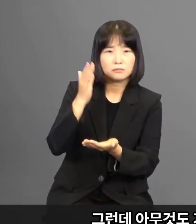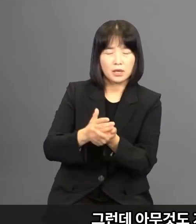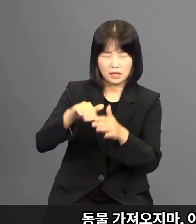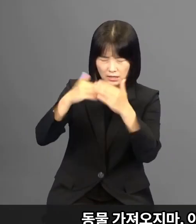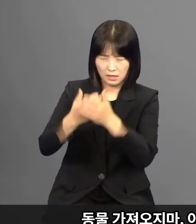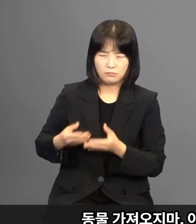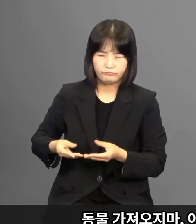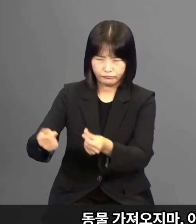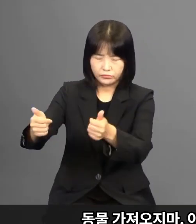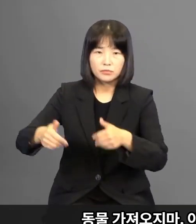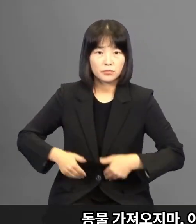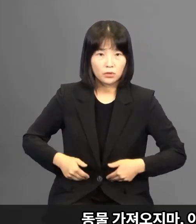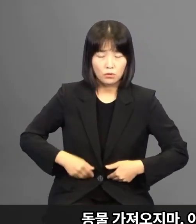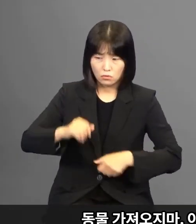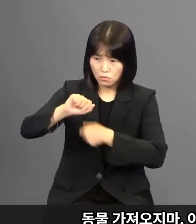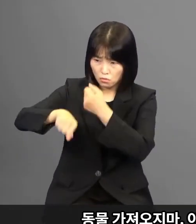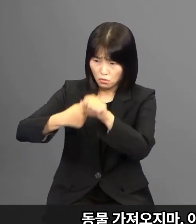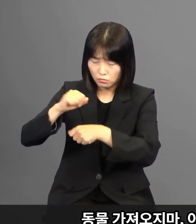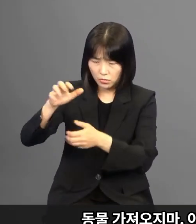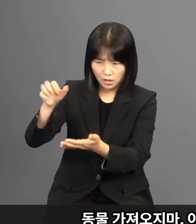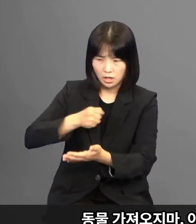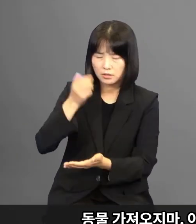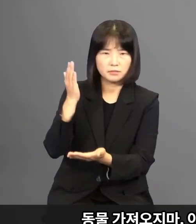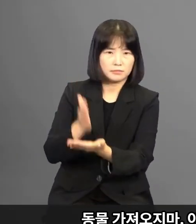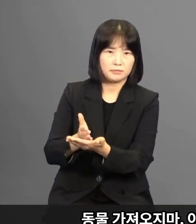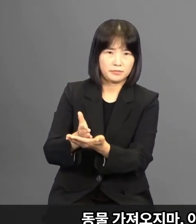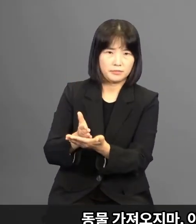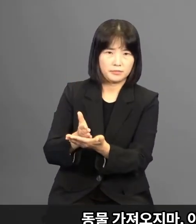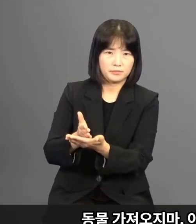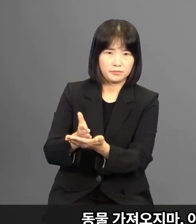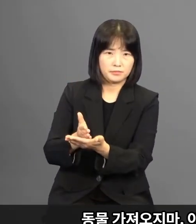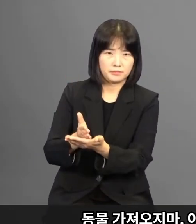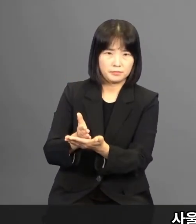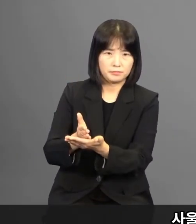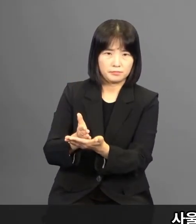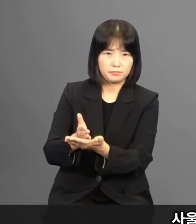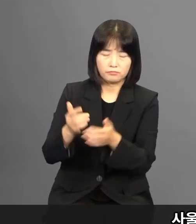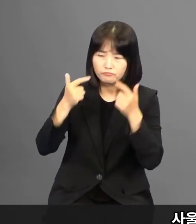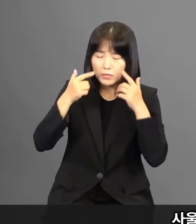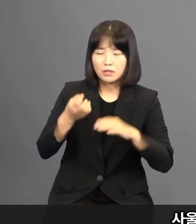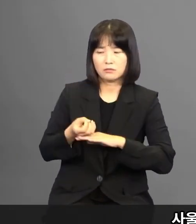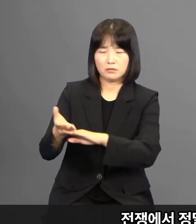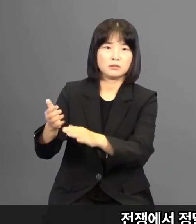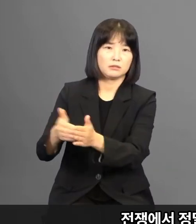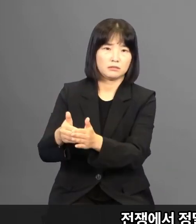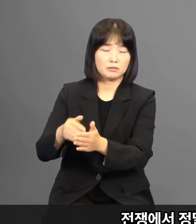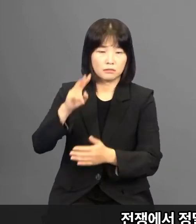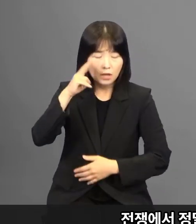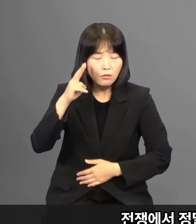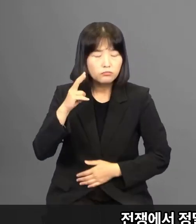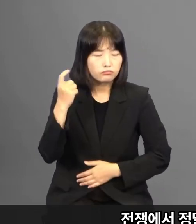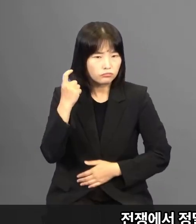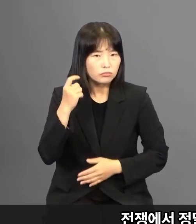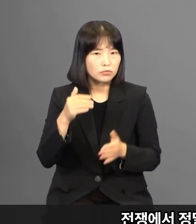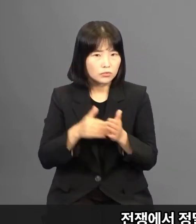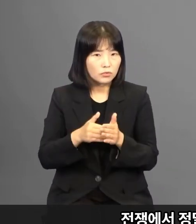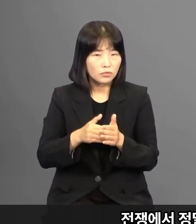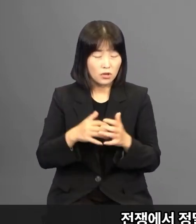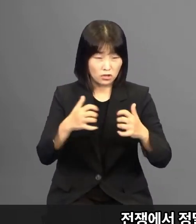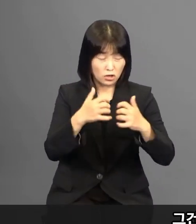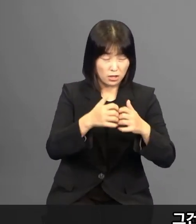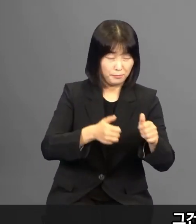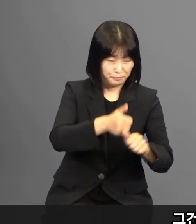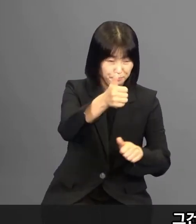된다. 동물 가져오지 마. 이렇게 말씀을 분명히 전했습니다. 사울도 알아들었어요. 전쟁에서 정말 약속대로